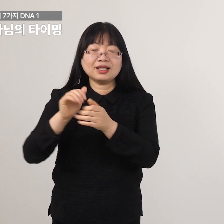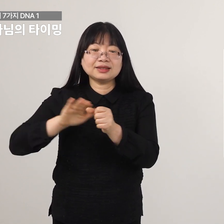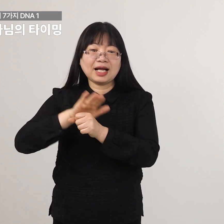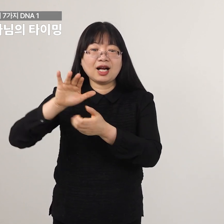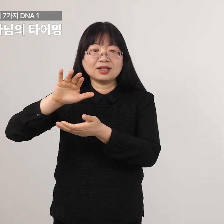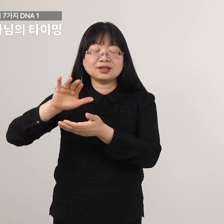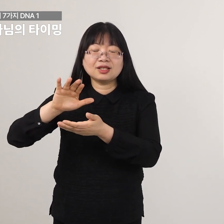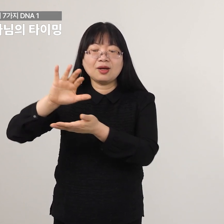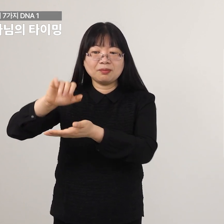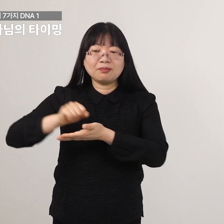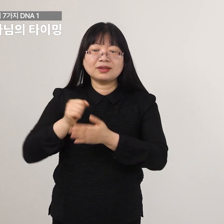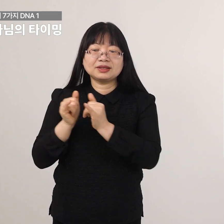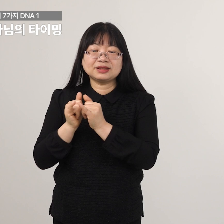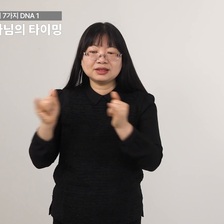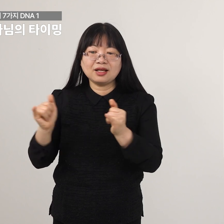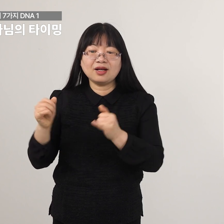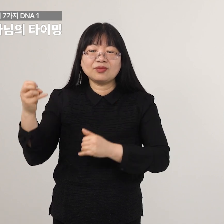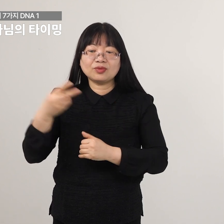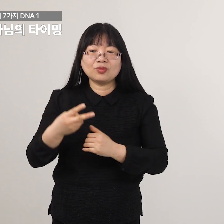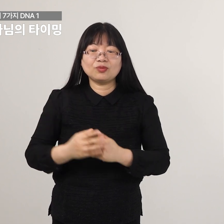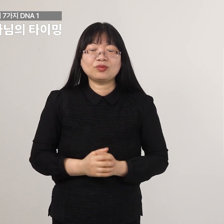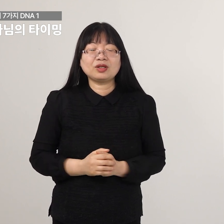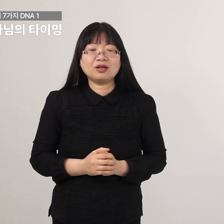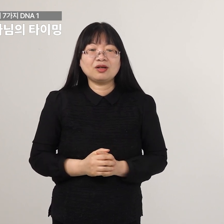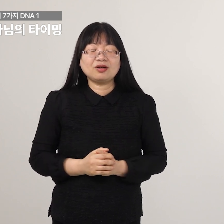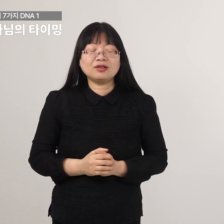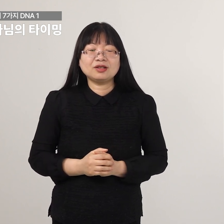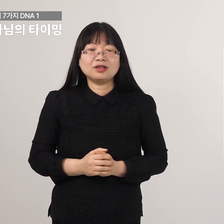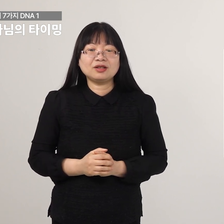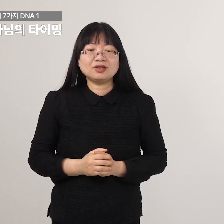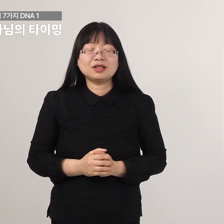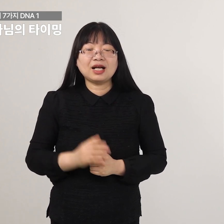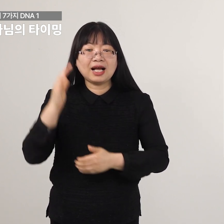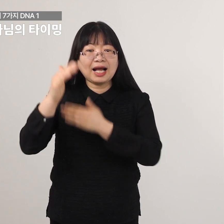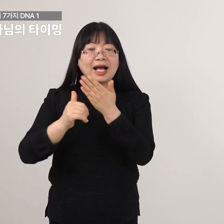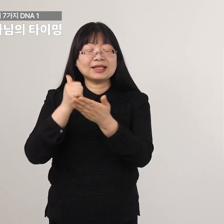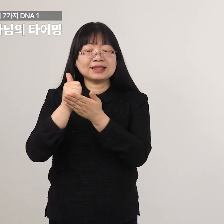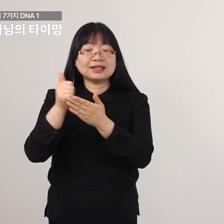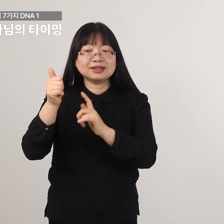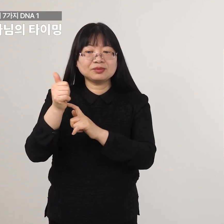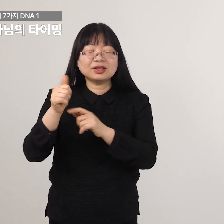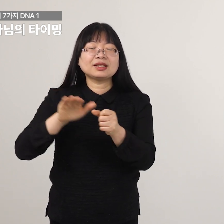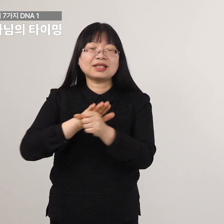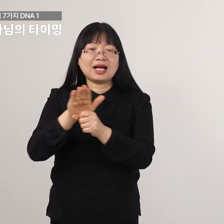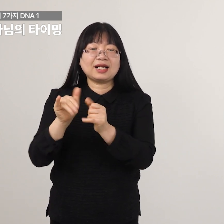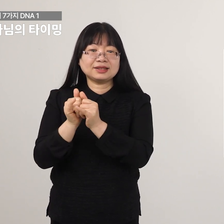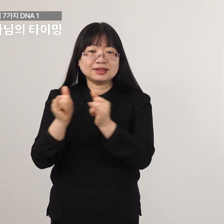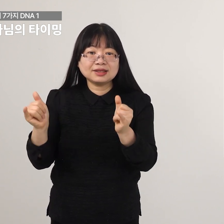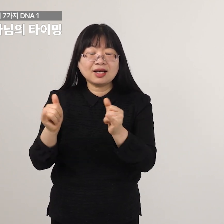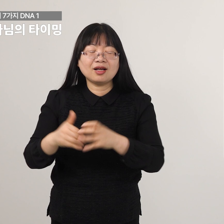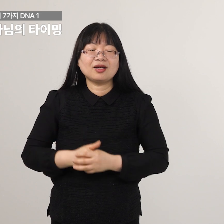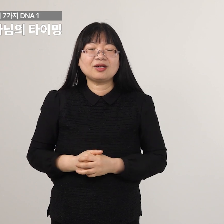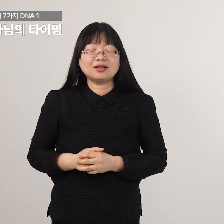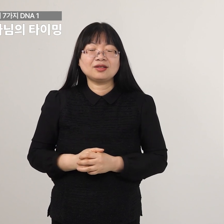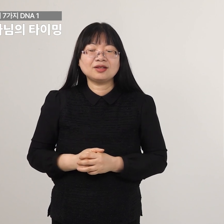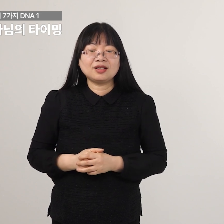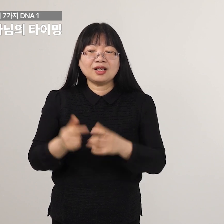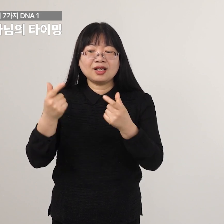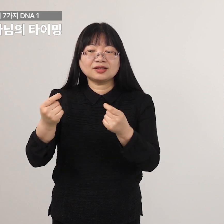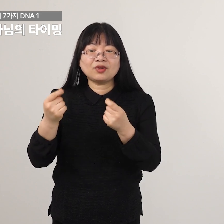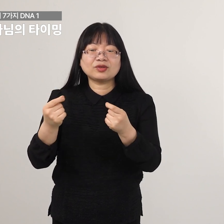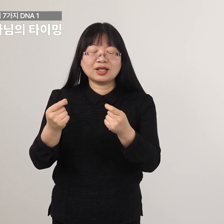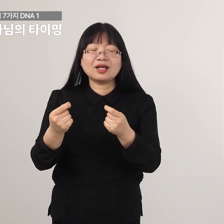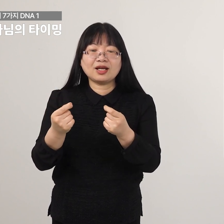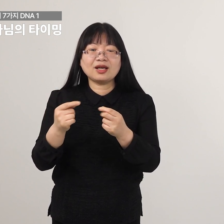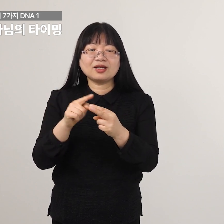입은 자, 또 능동태로는 하나님을 사랑하는 자, 이렇게 둘 다